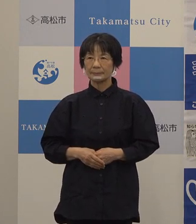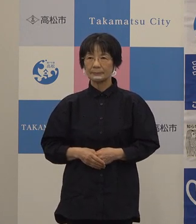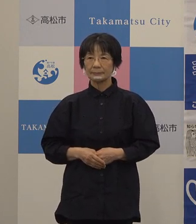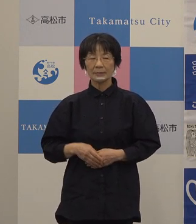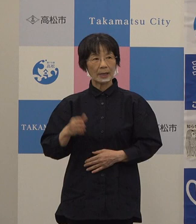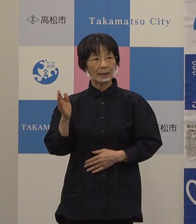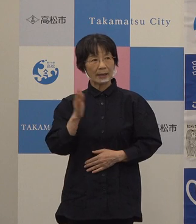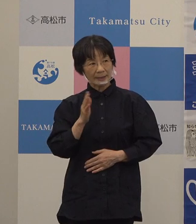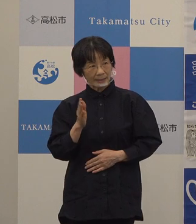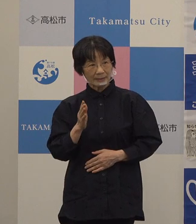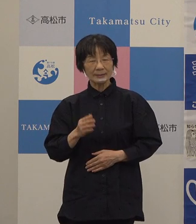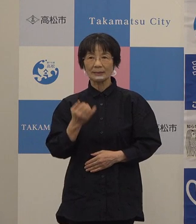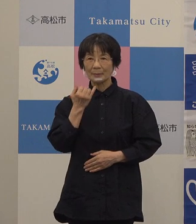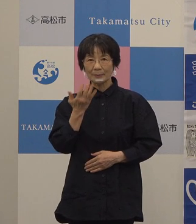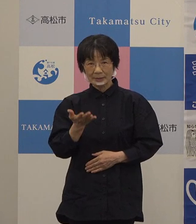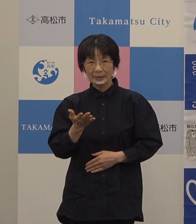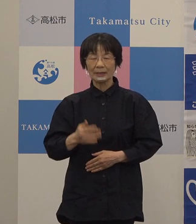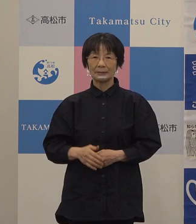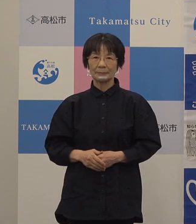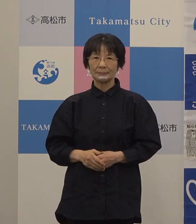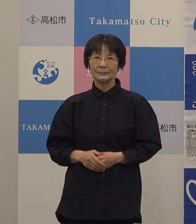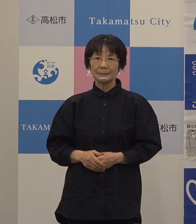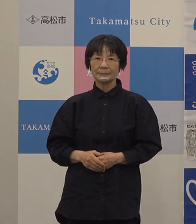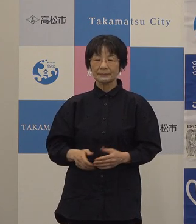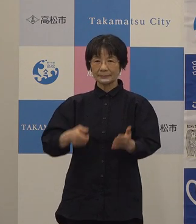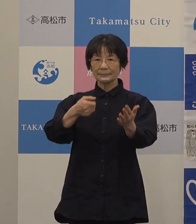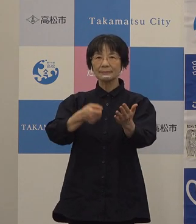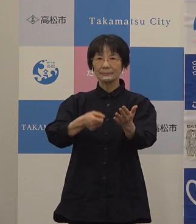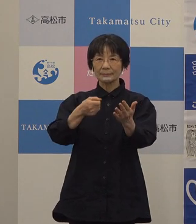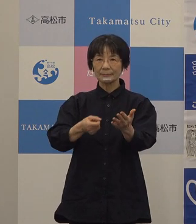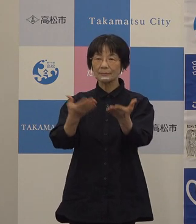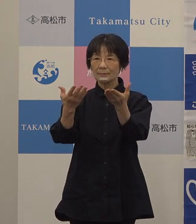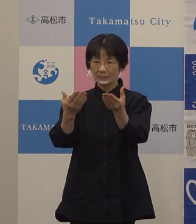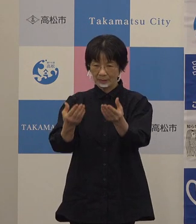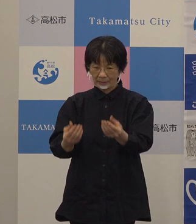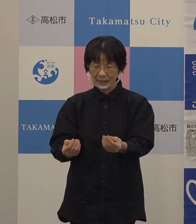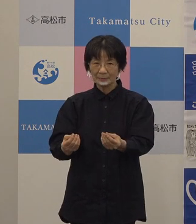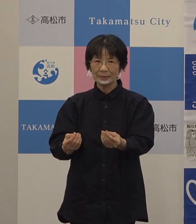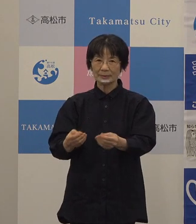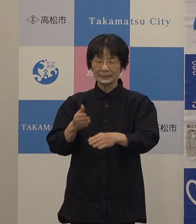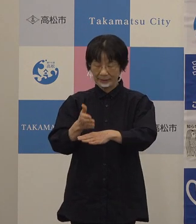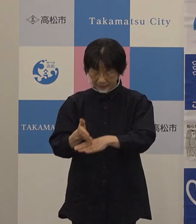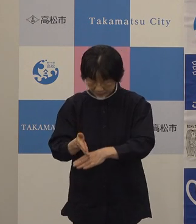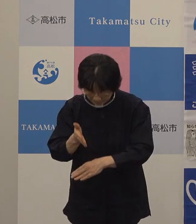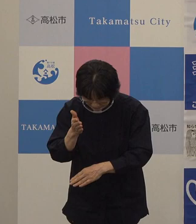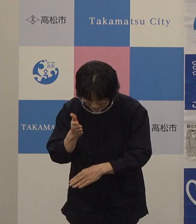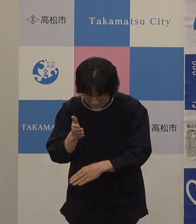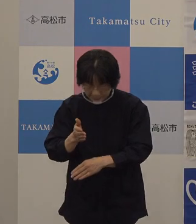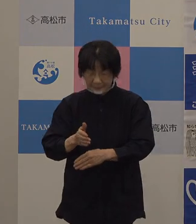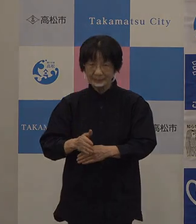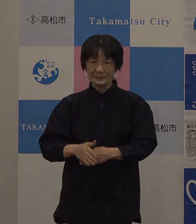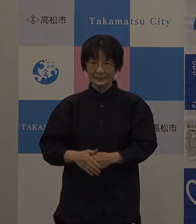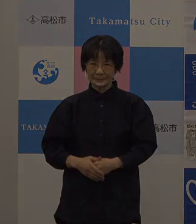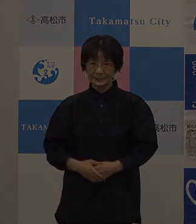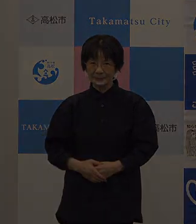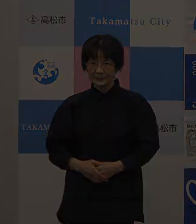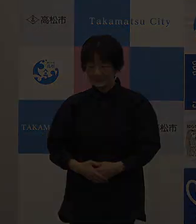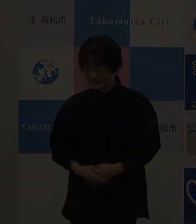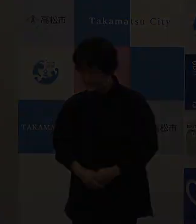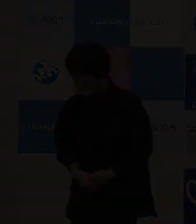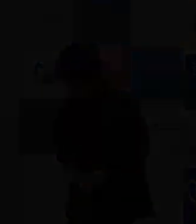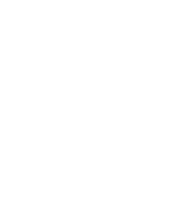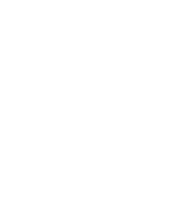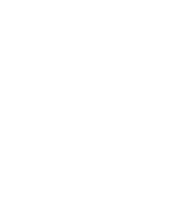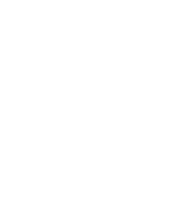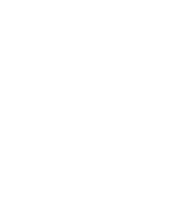はい、よろしいでしょうか。 はい、 はい、それでは以上で視聴者定例記者会見終了させていただきます。ありがとうございました。 どうもありがとうございました。お疲れ様でした。